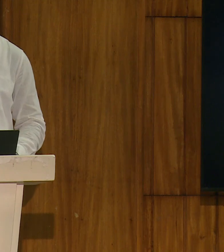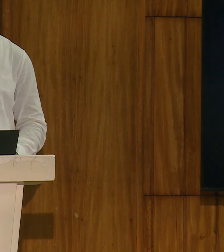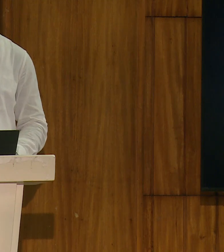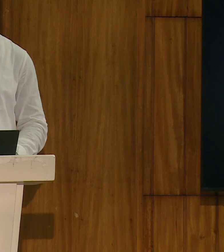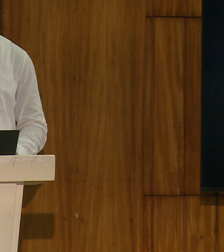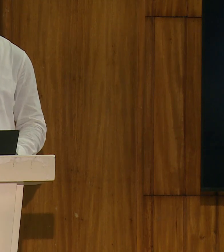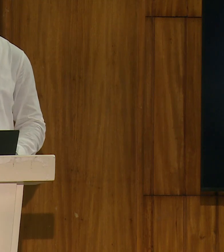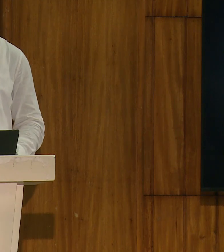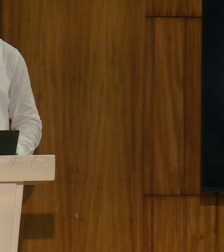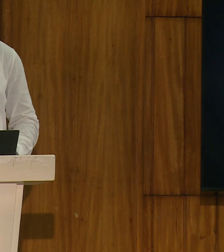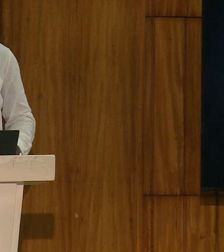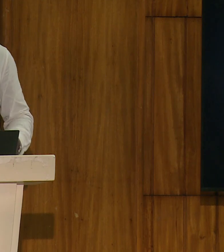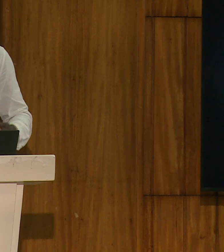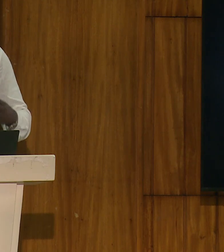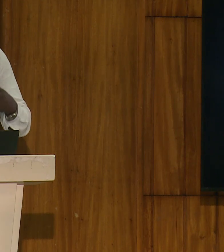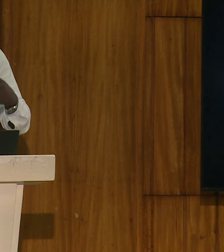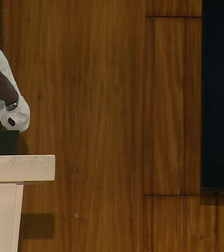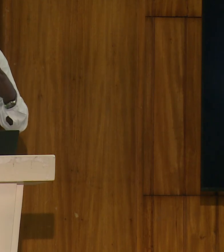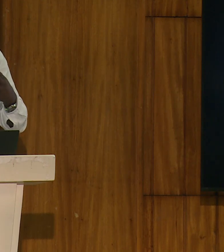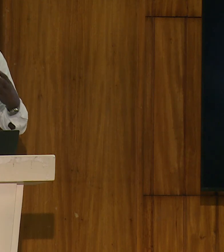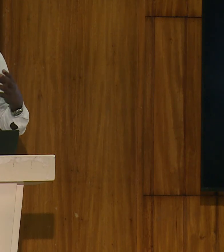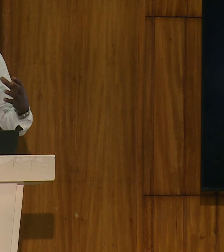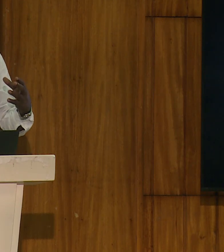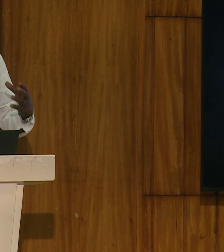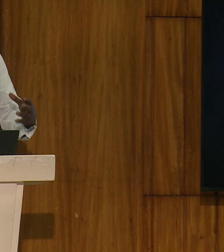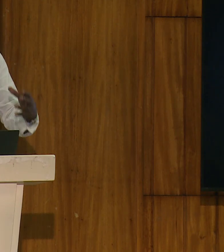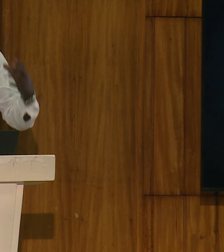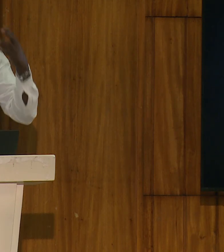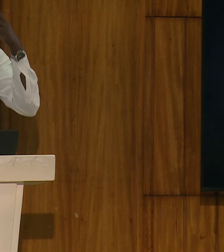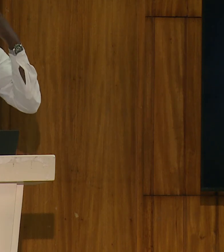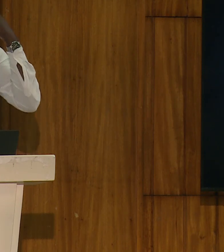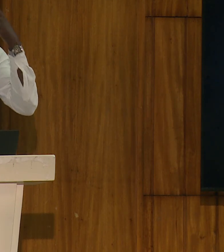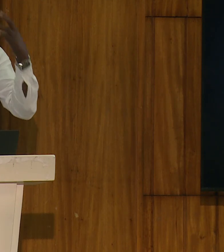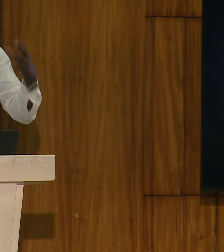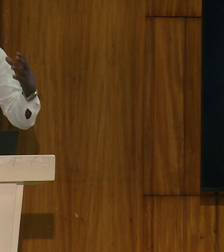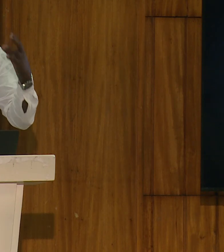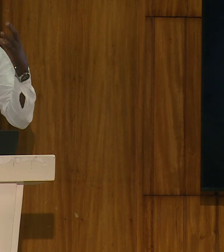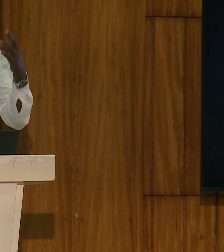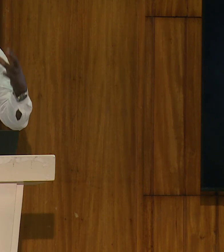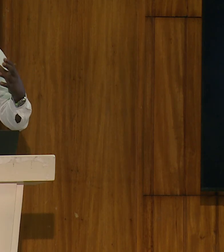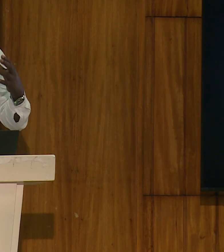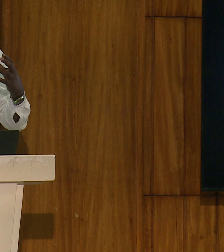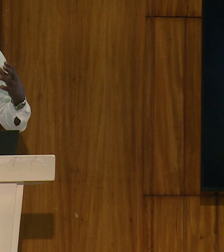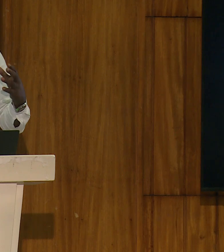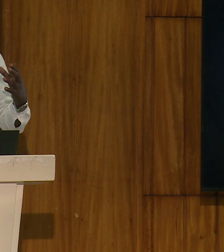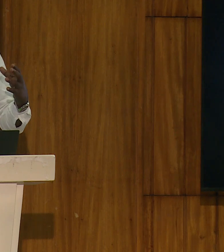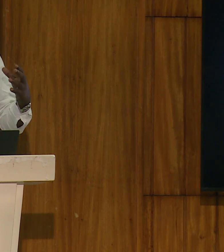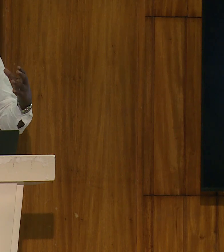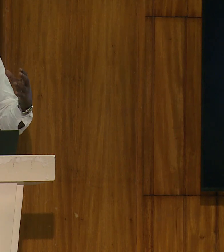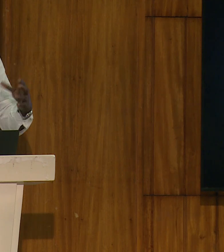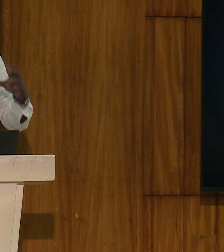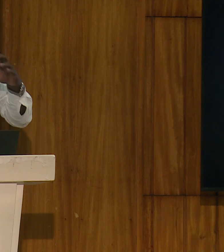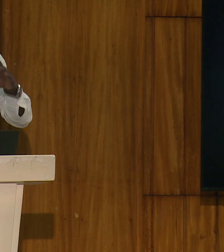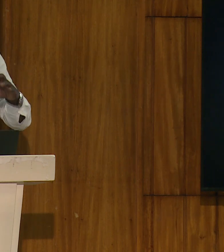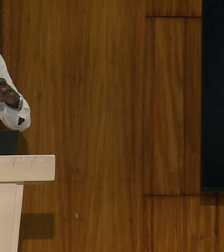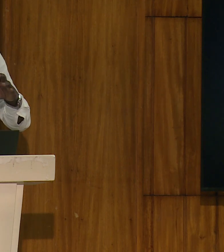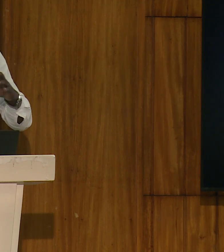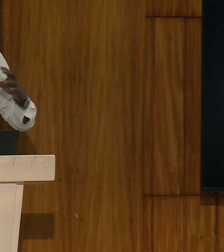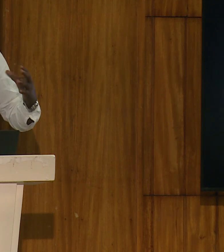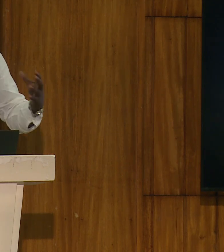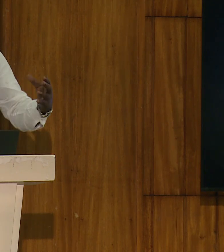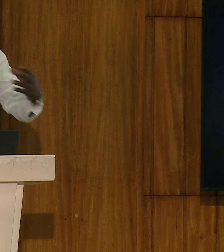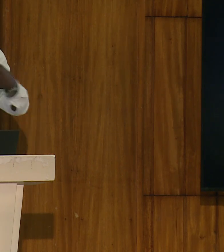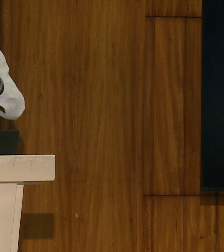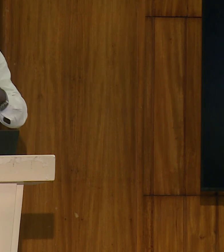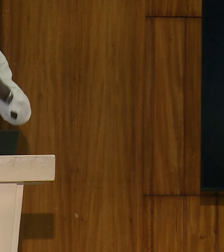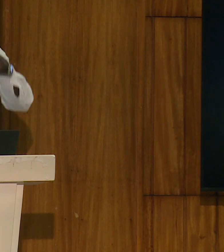de Desarrollo Distrital, que es una plataforma donde se representan todos los ministerios. Esto significa que